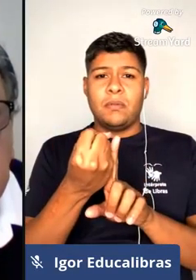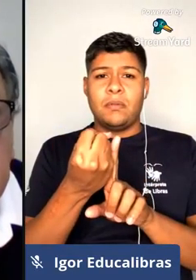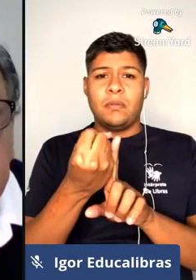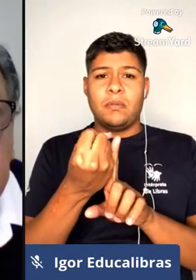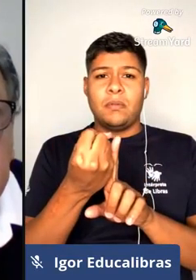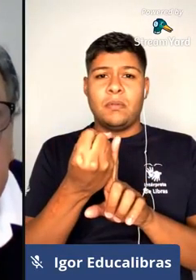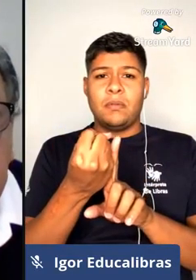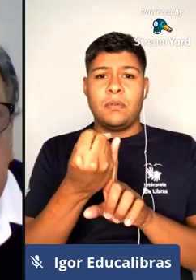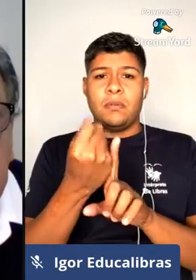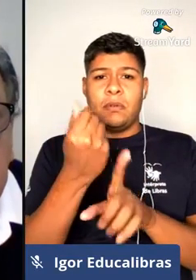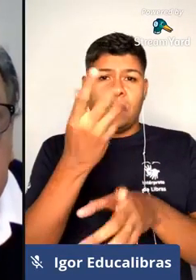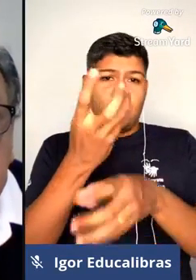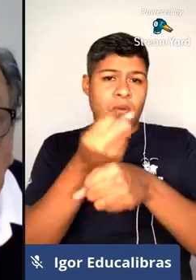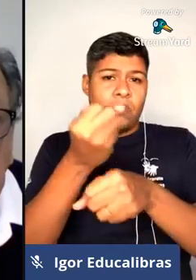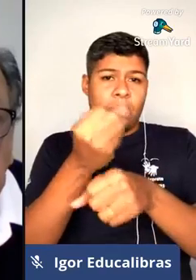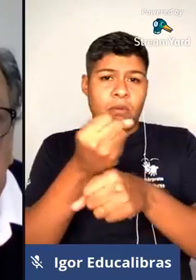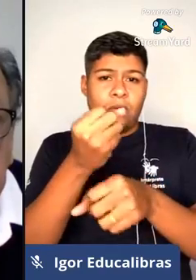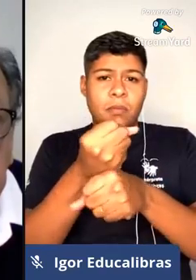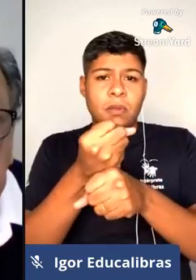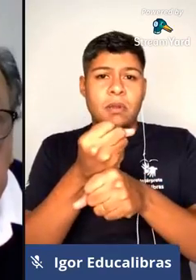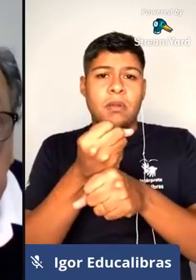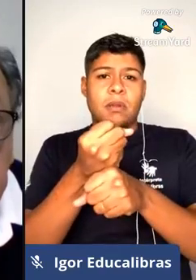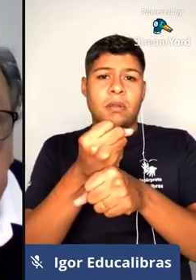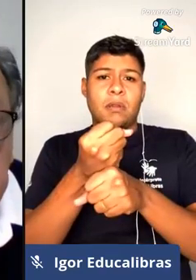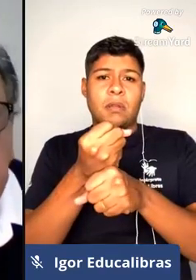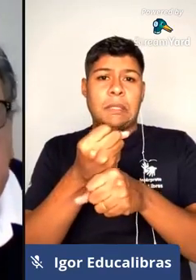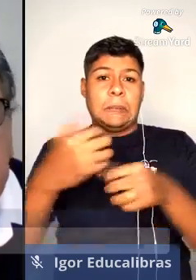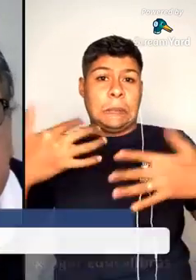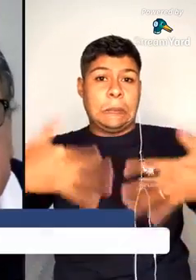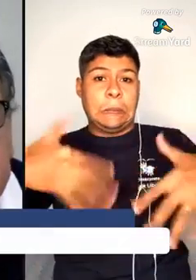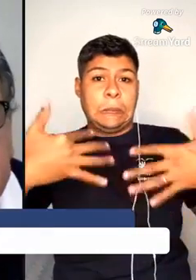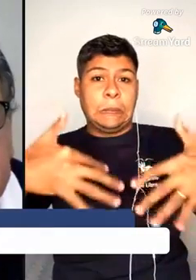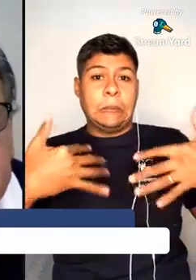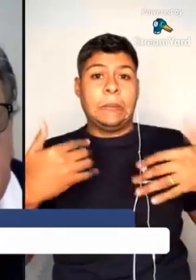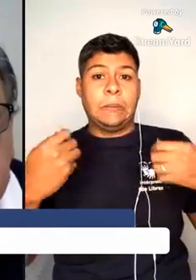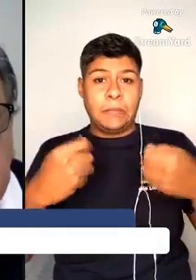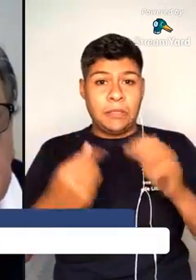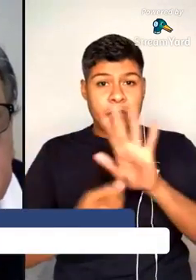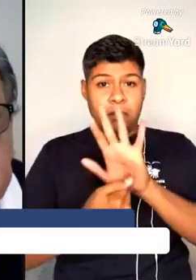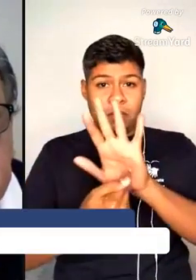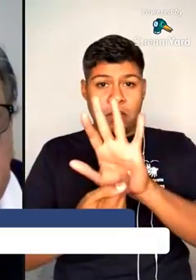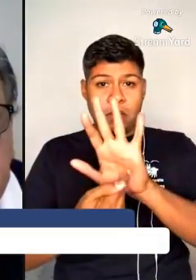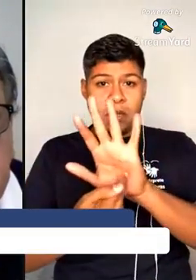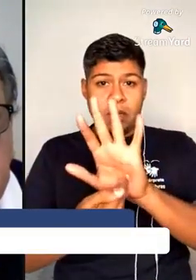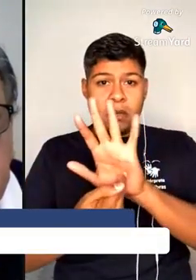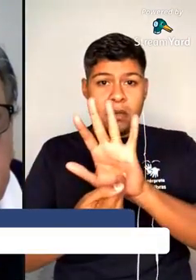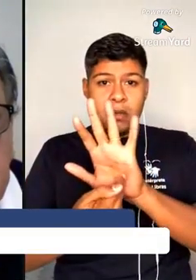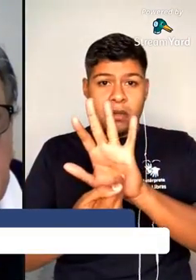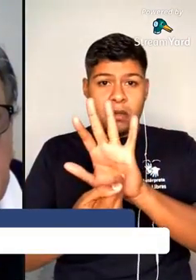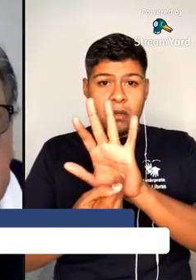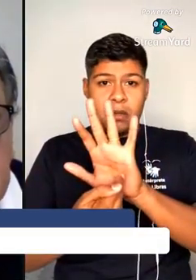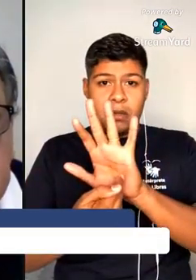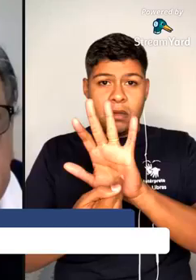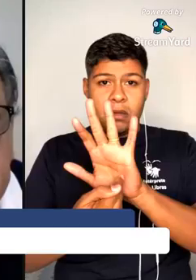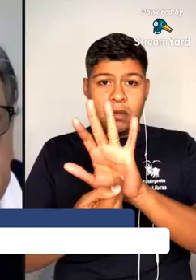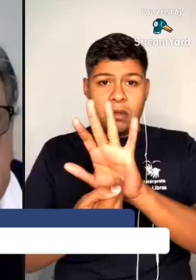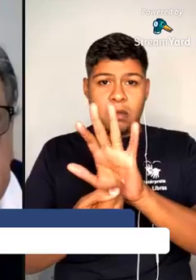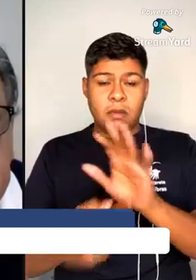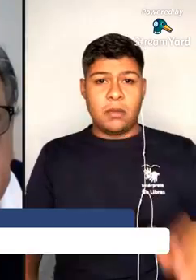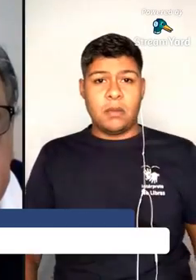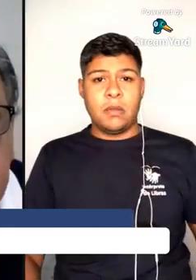na econômica que são alarmantes, mas eu preciso passar. O Bósio,